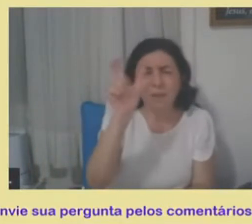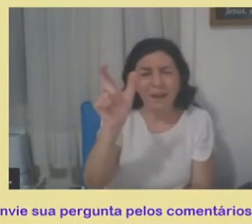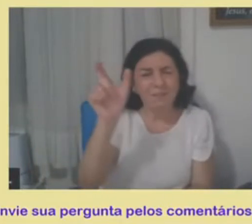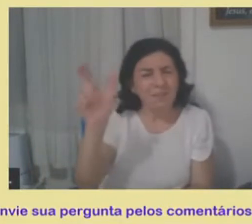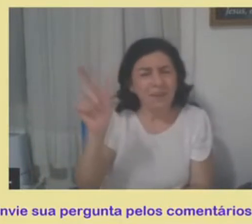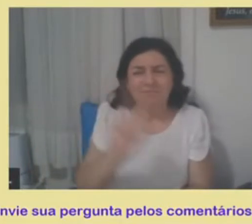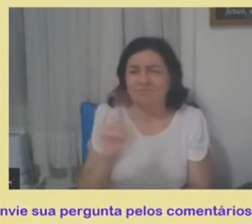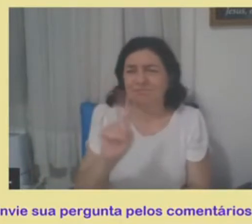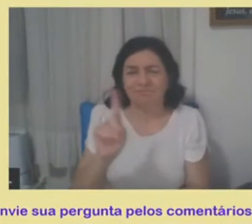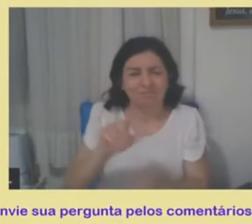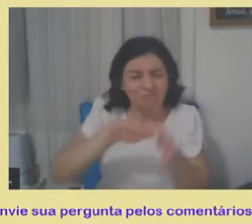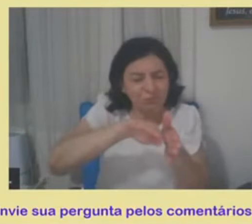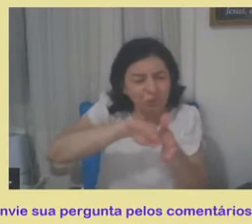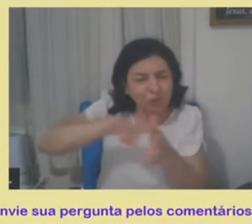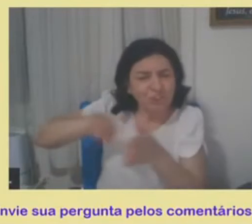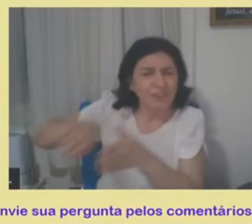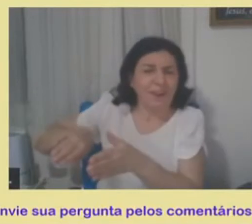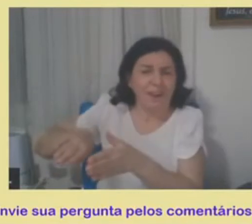imagem.